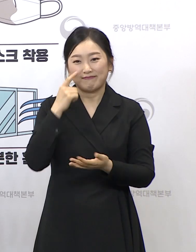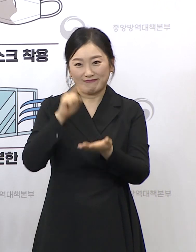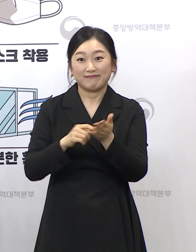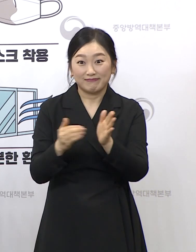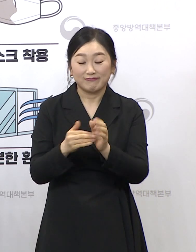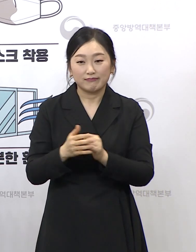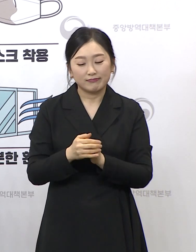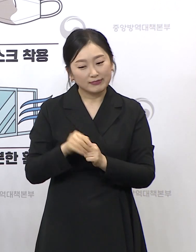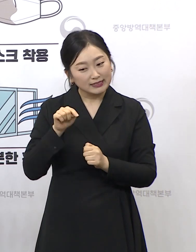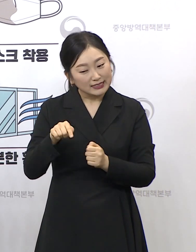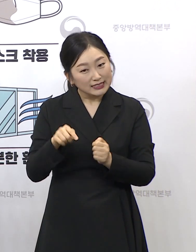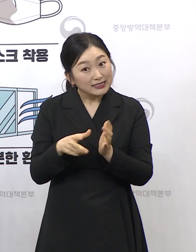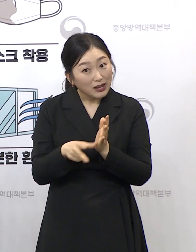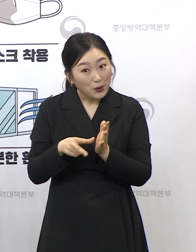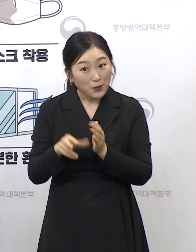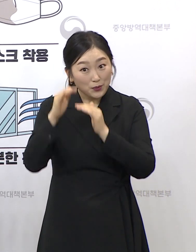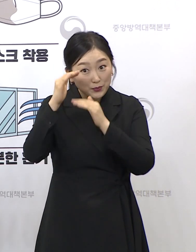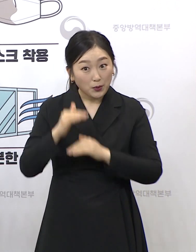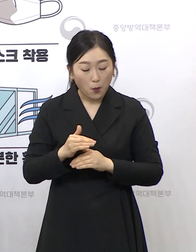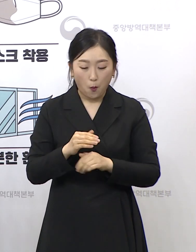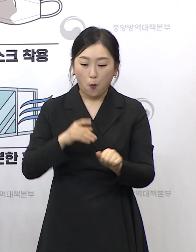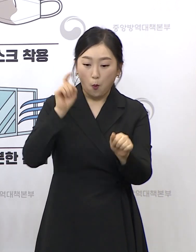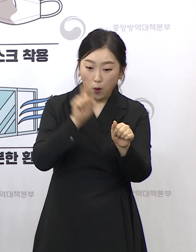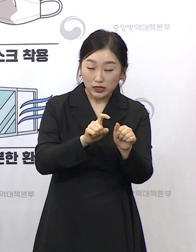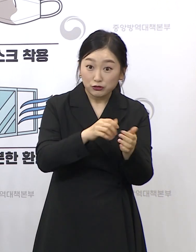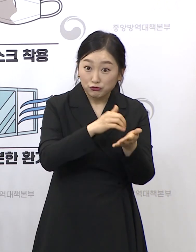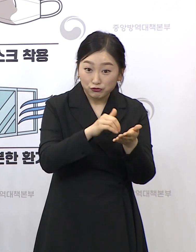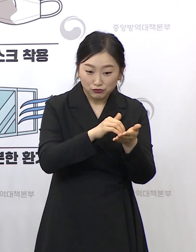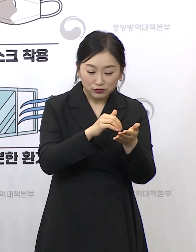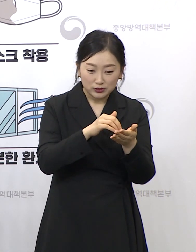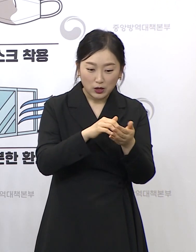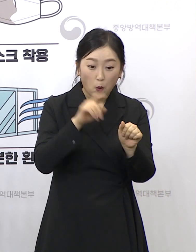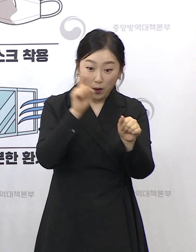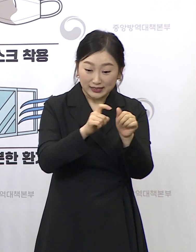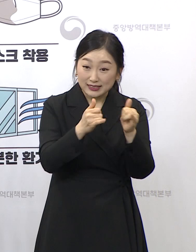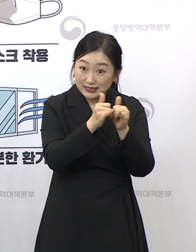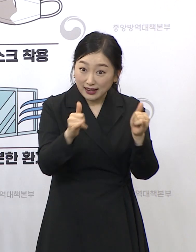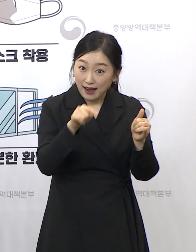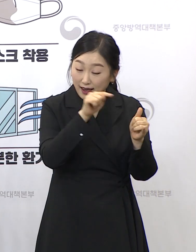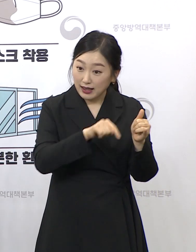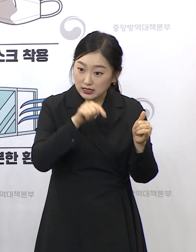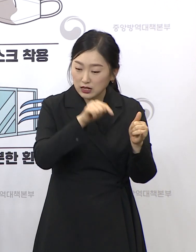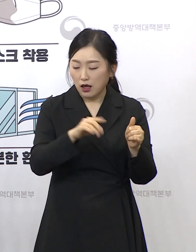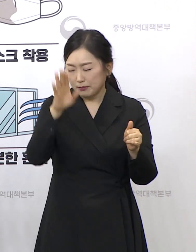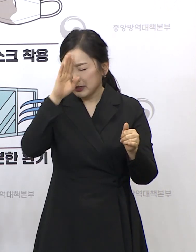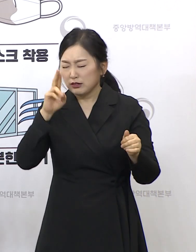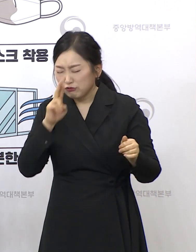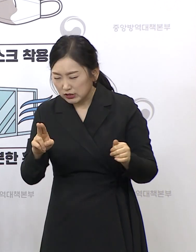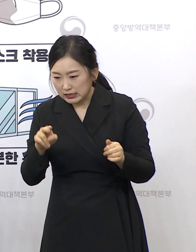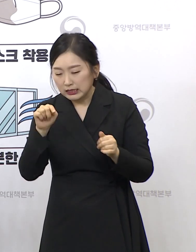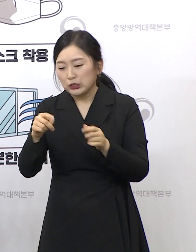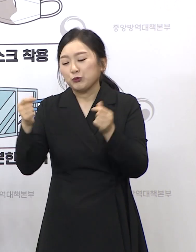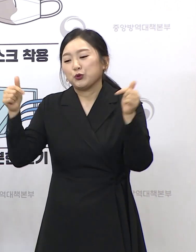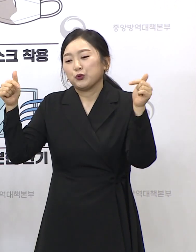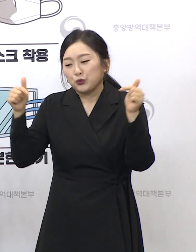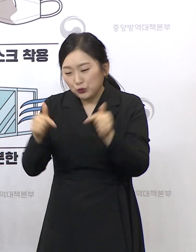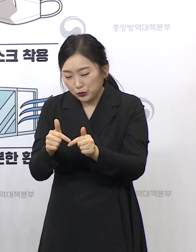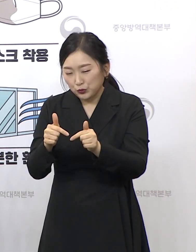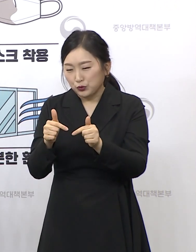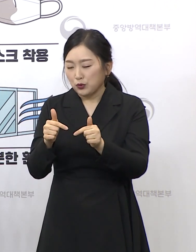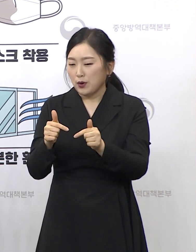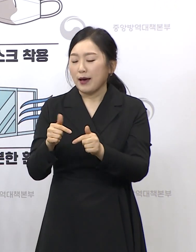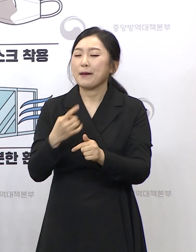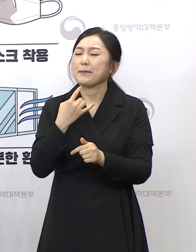다만 이 자료는 확진자의 위중증을 감소시키는 정도로만 표시가 되는 것이기 때문에 이보다 훨씬 더 높은 효과가